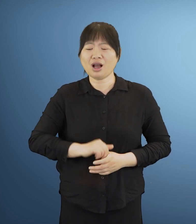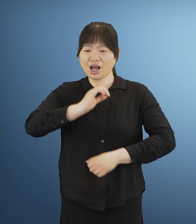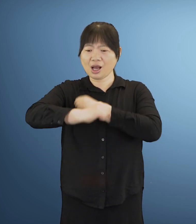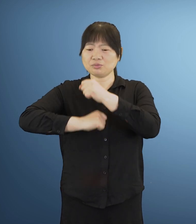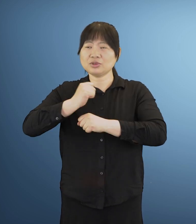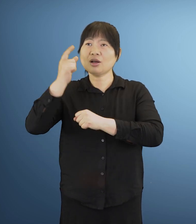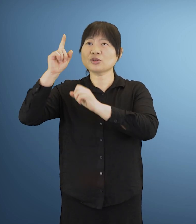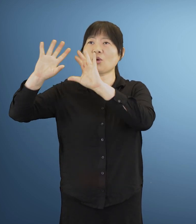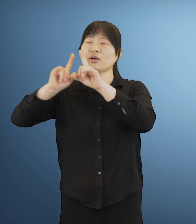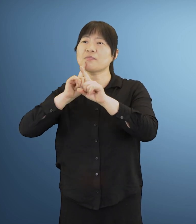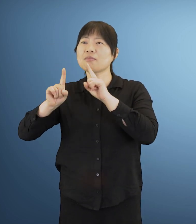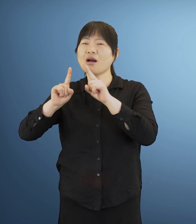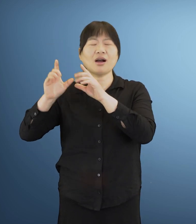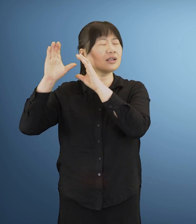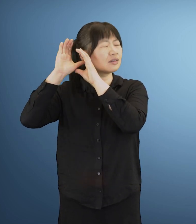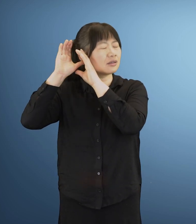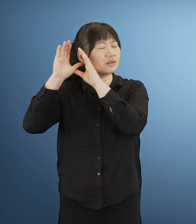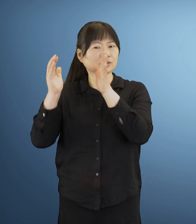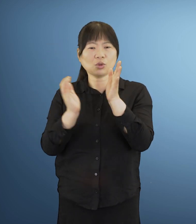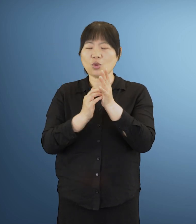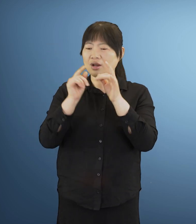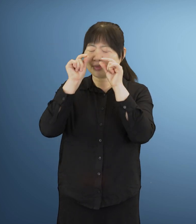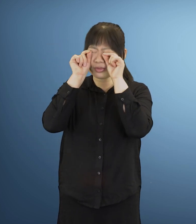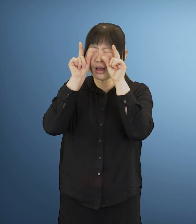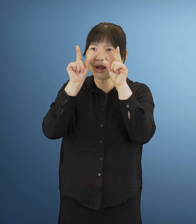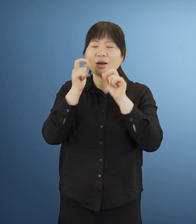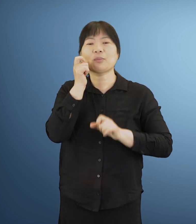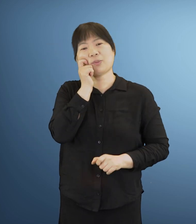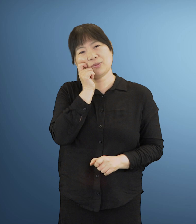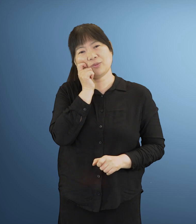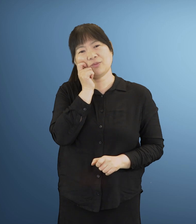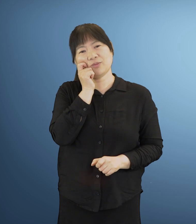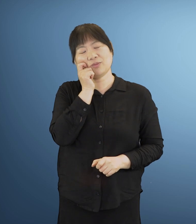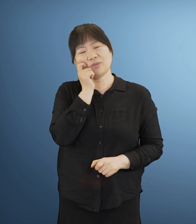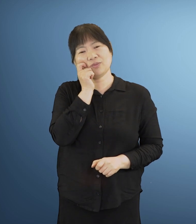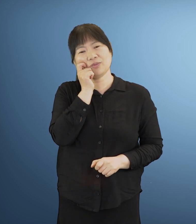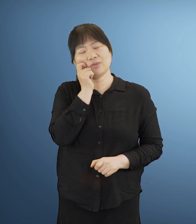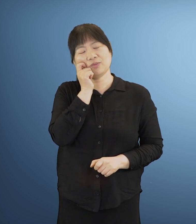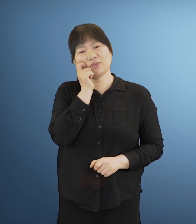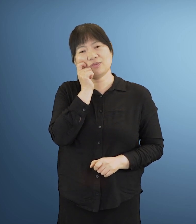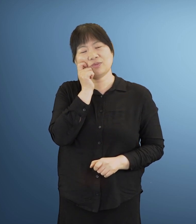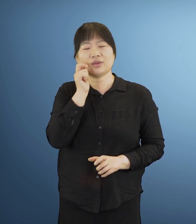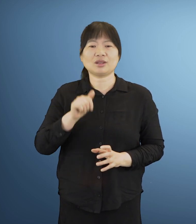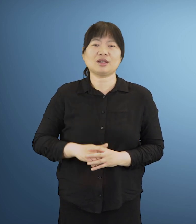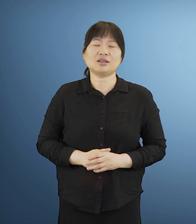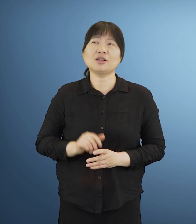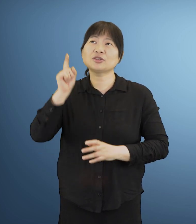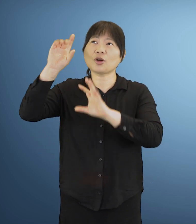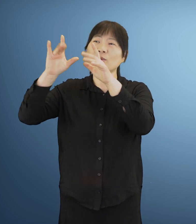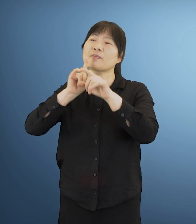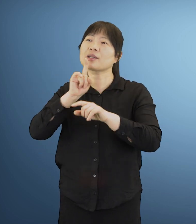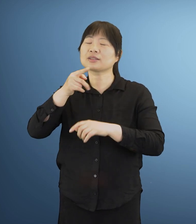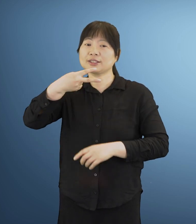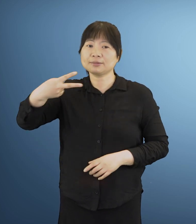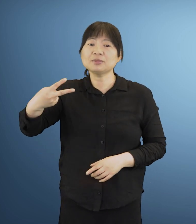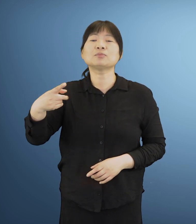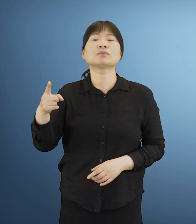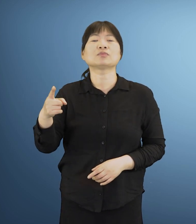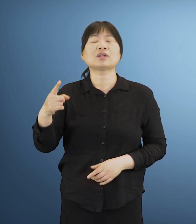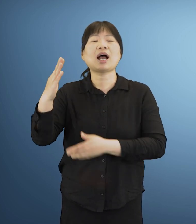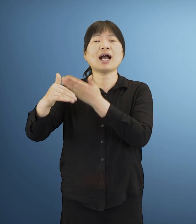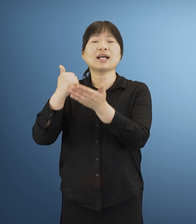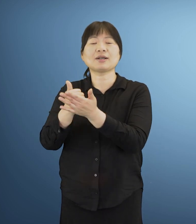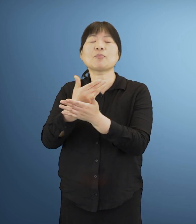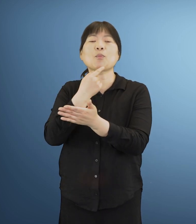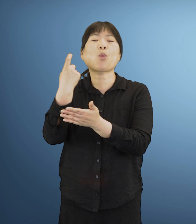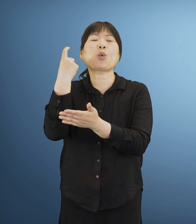아무나 천국 말씀을 듣고 깨닫지 못할 때는, 자, 여기 천국 말씀은 결국